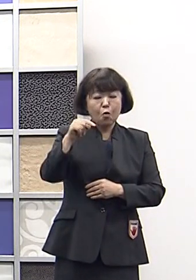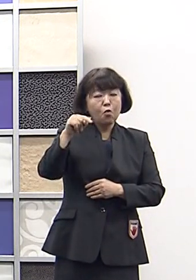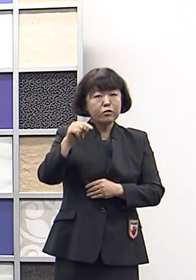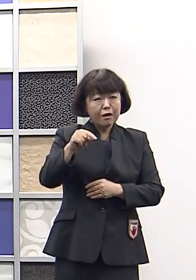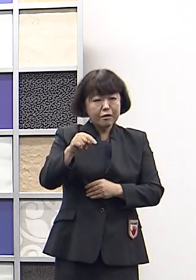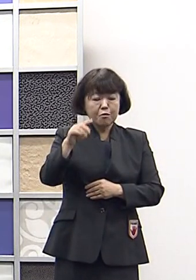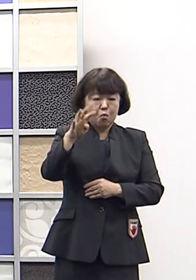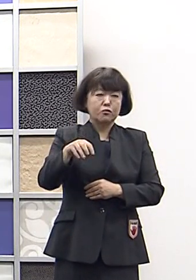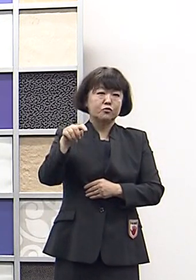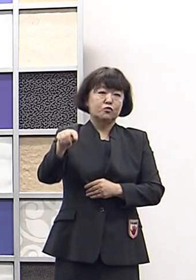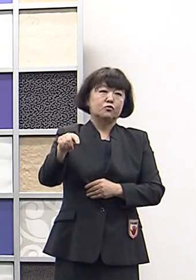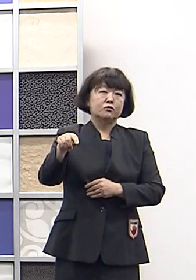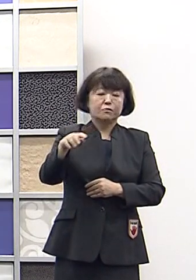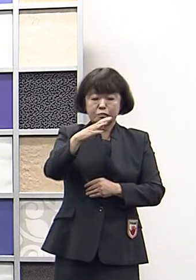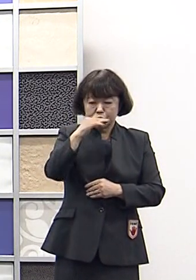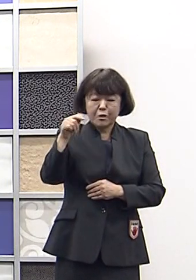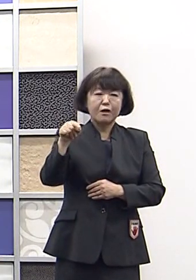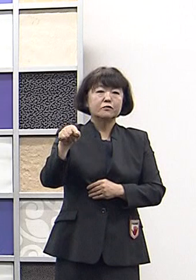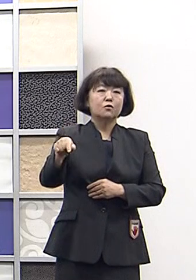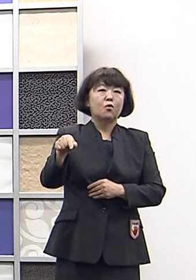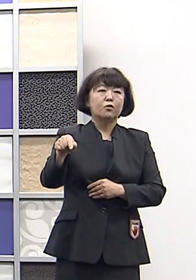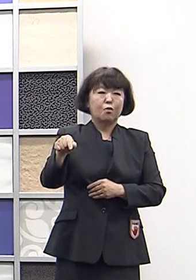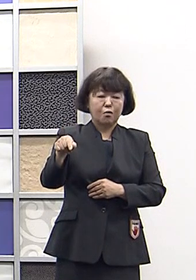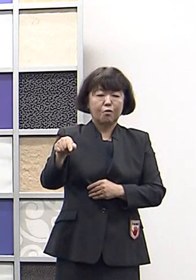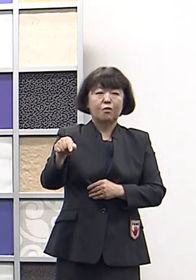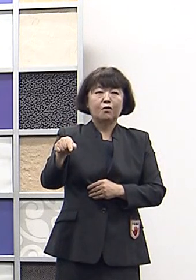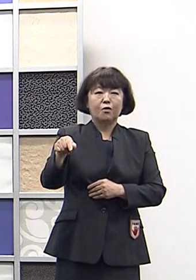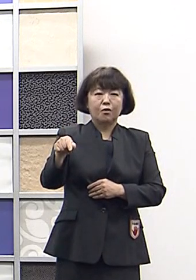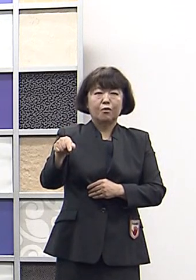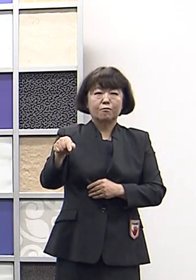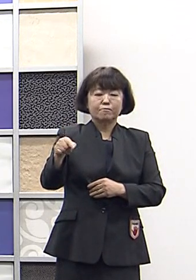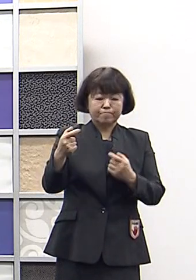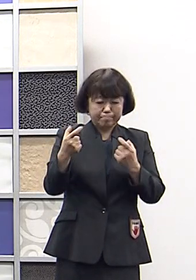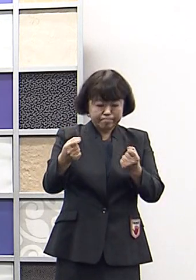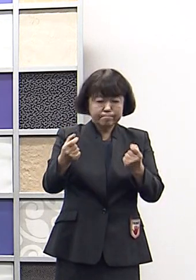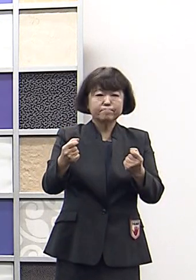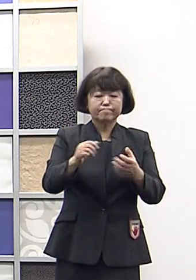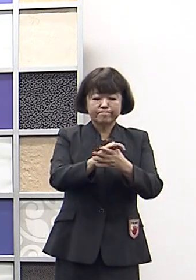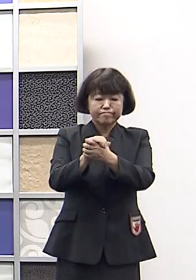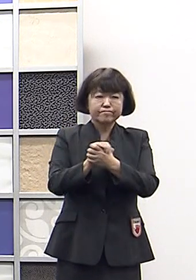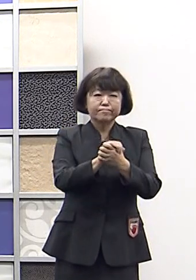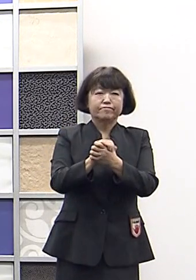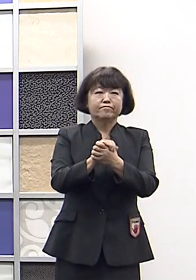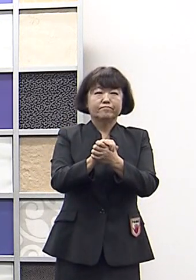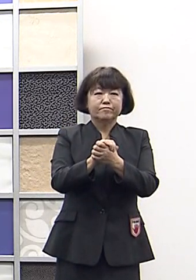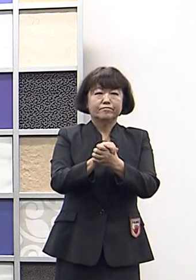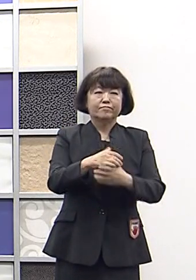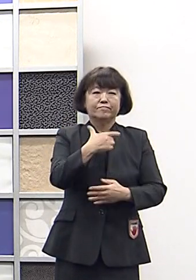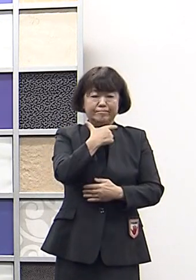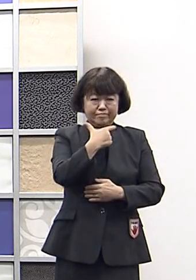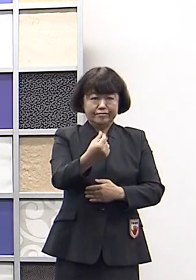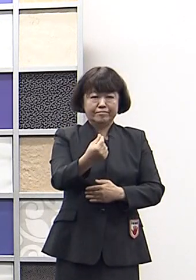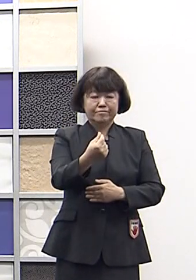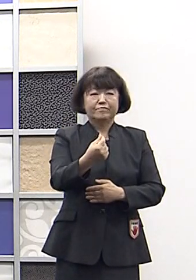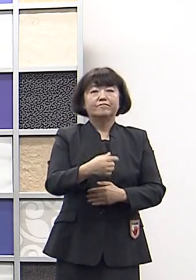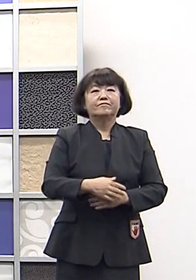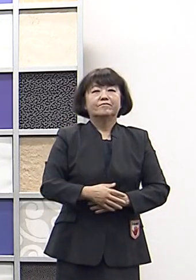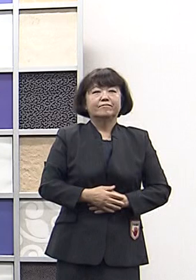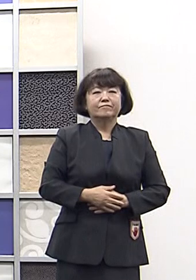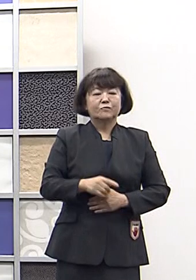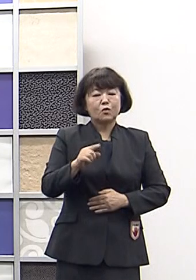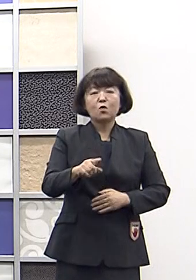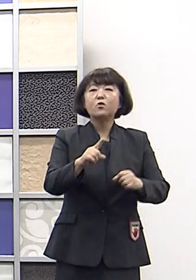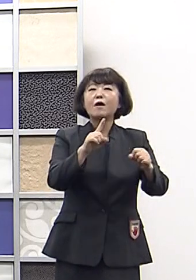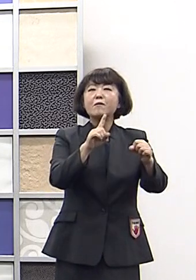な州でありますので、そのミナスジェライス州としっかりとしたパートナーシップが組めればと希望をしておりまして、そこに向